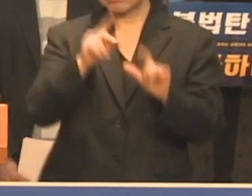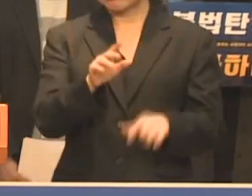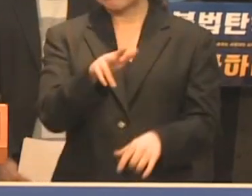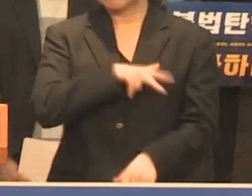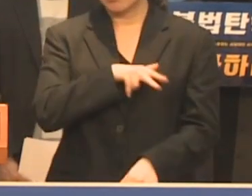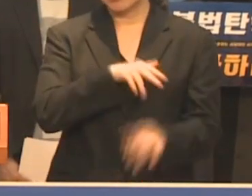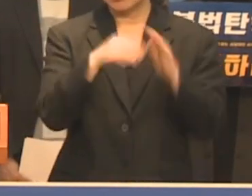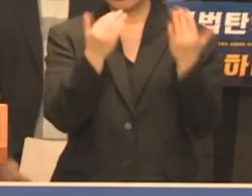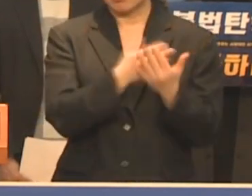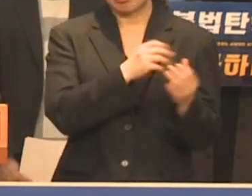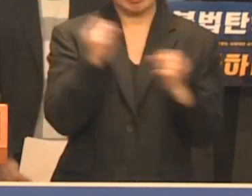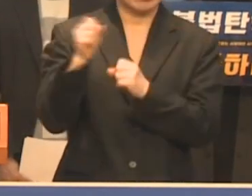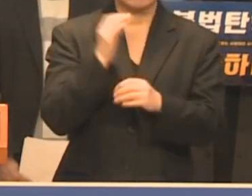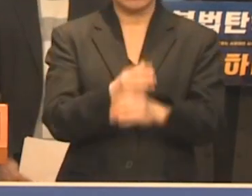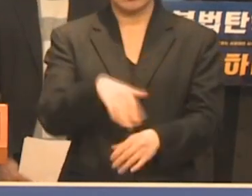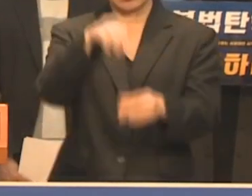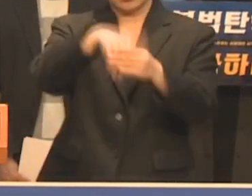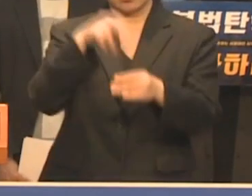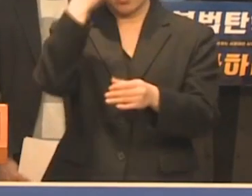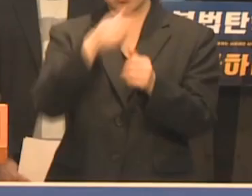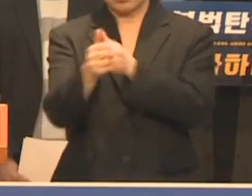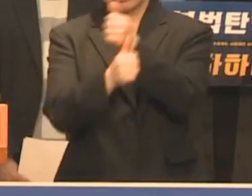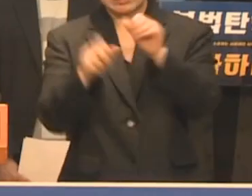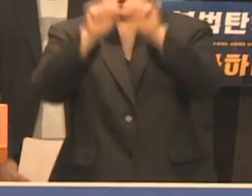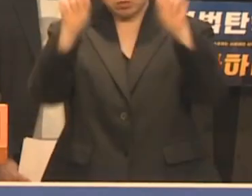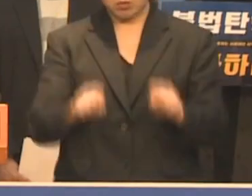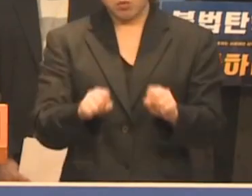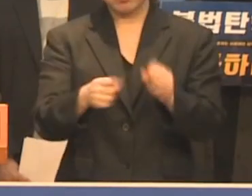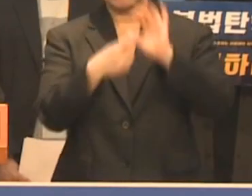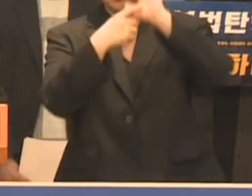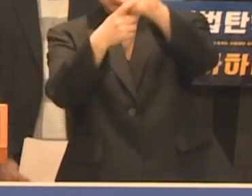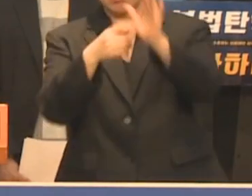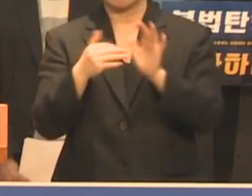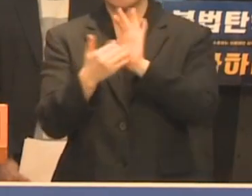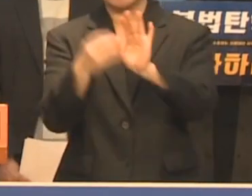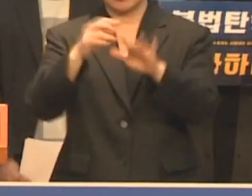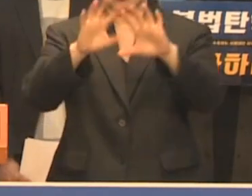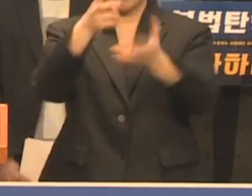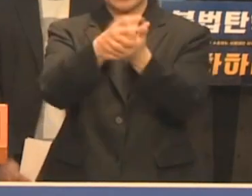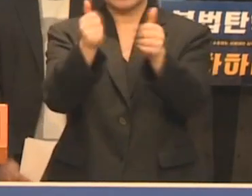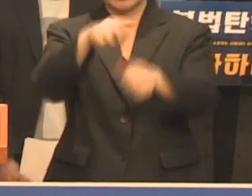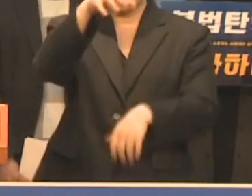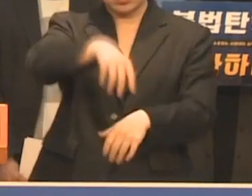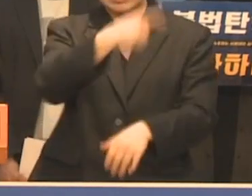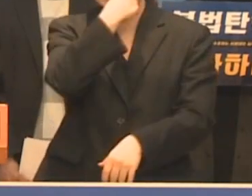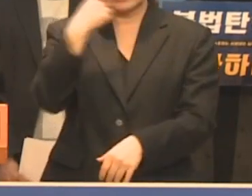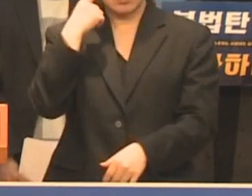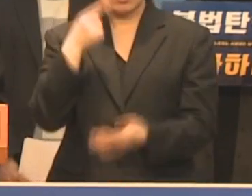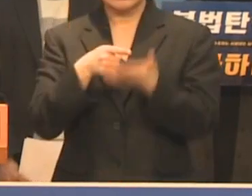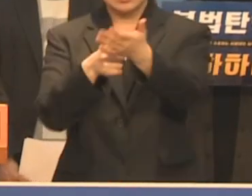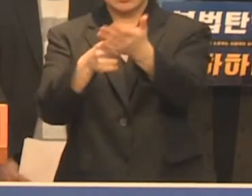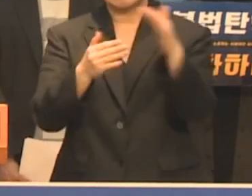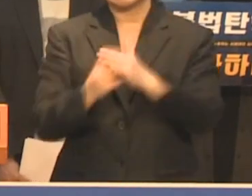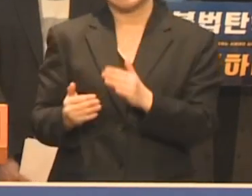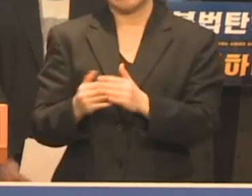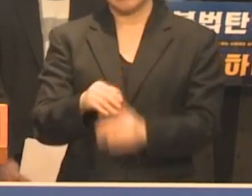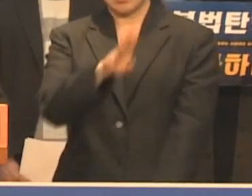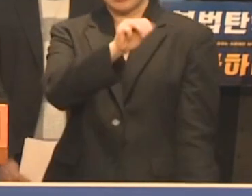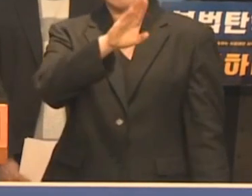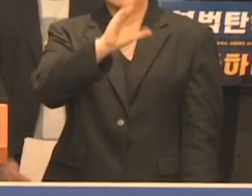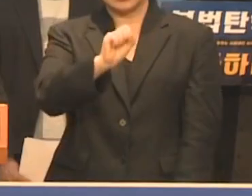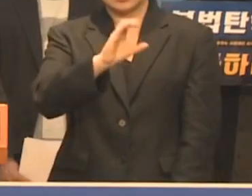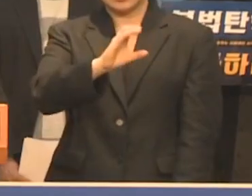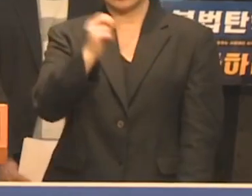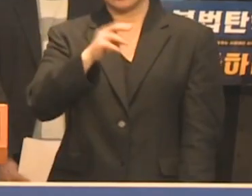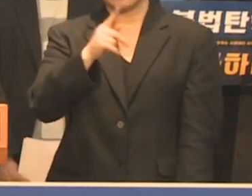있습니다. 선관위는 선거인단 명부 및 서버 공개를 거부하고 있고 헌법재판소 또한 이에 대한 증거 신청을 기각했습니다. 주요 언론인 MBC와